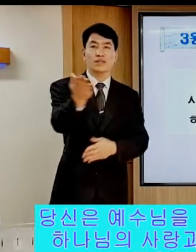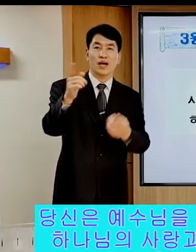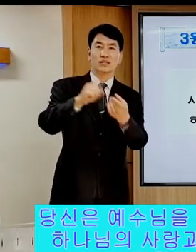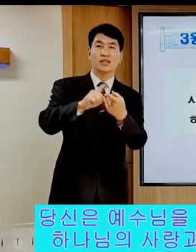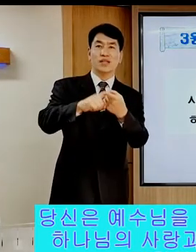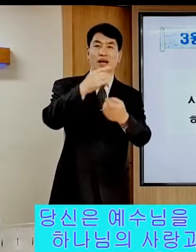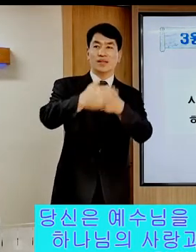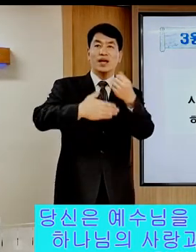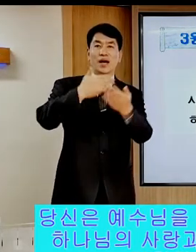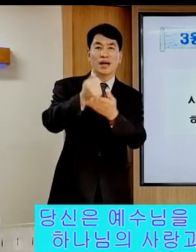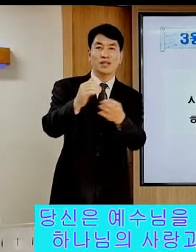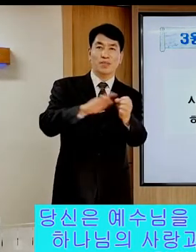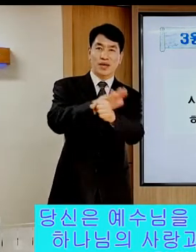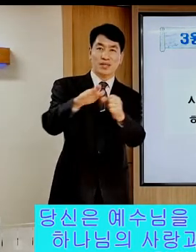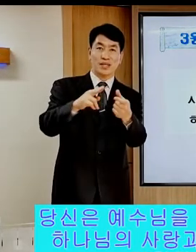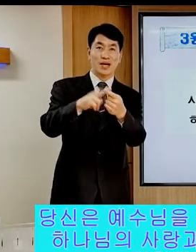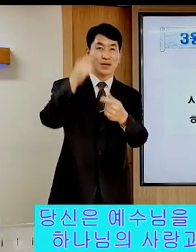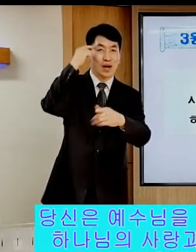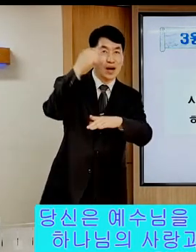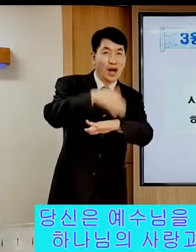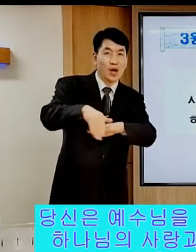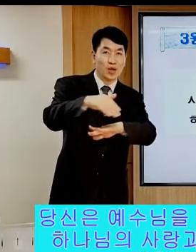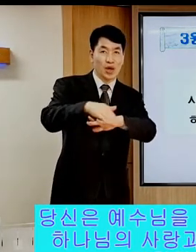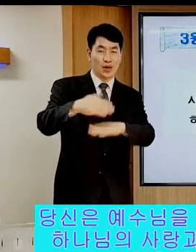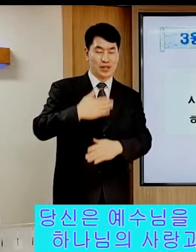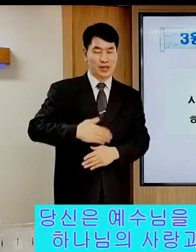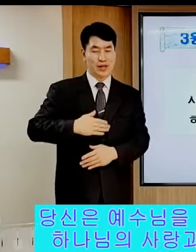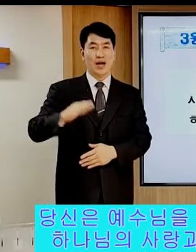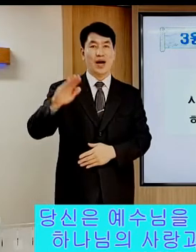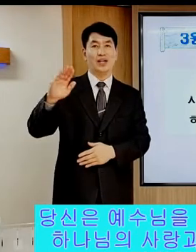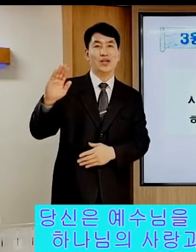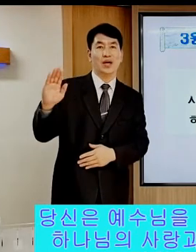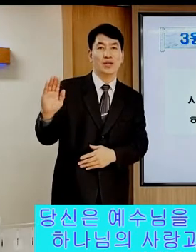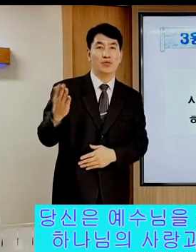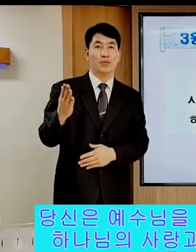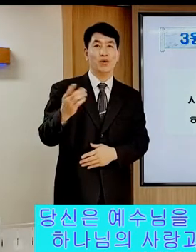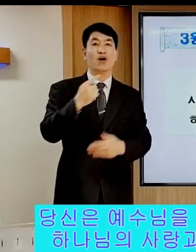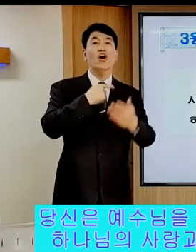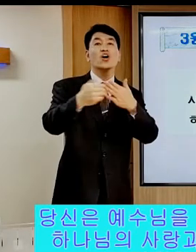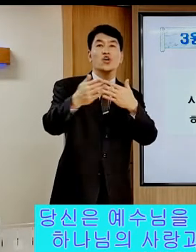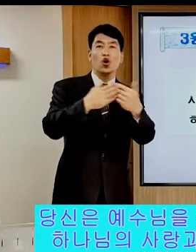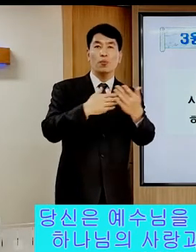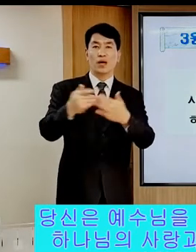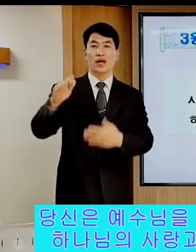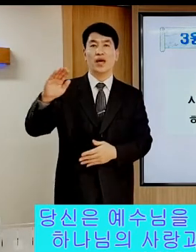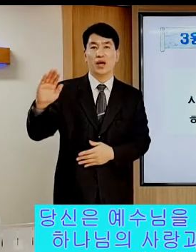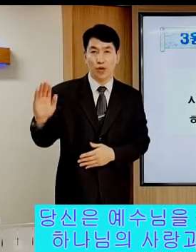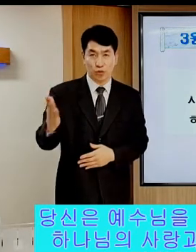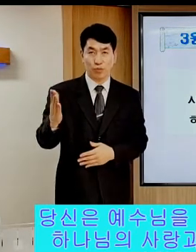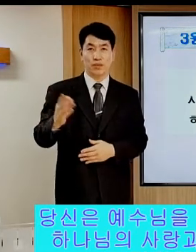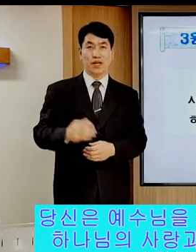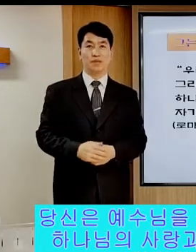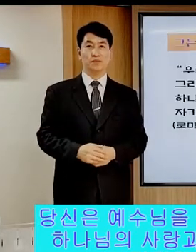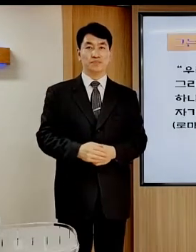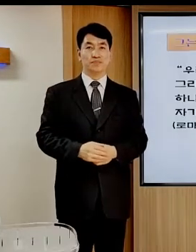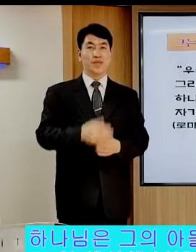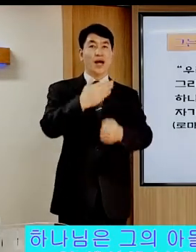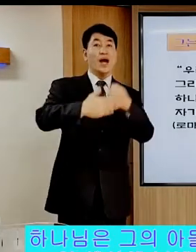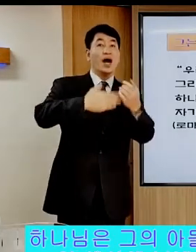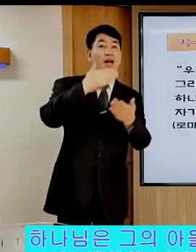당신에 대한 하나님의 사랑과 계획을 알게 되며 경험하게 됩니다.